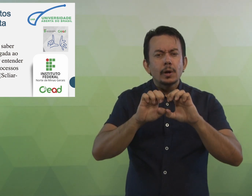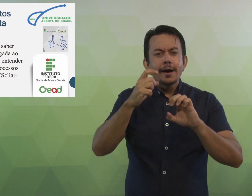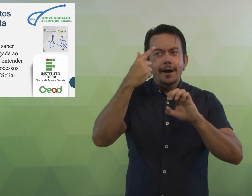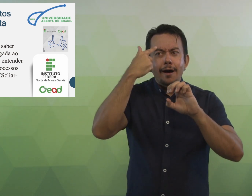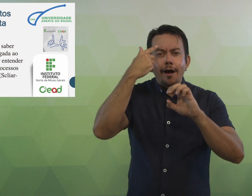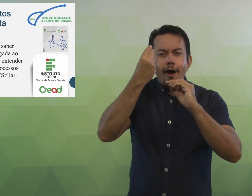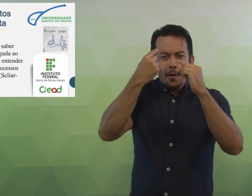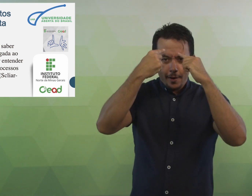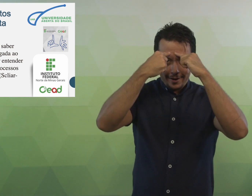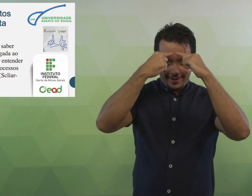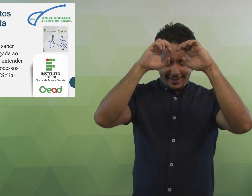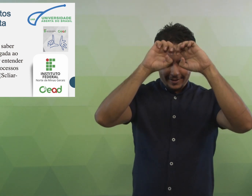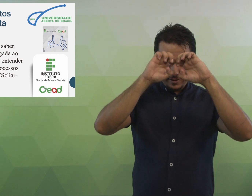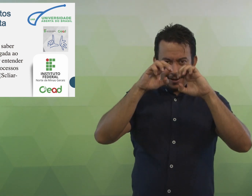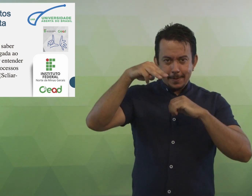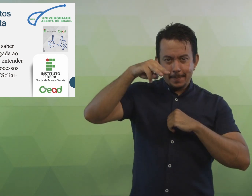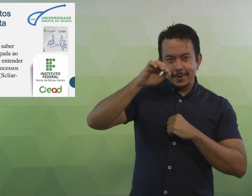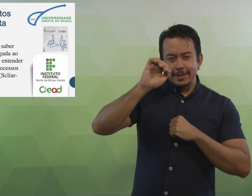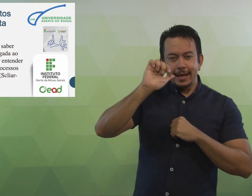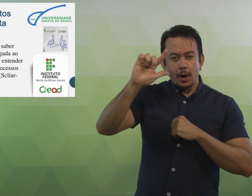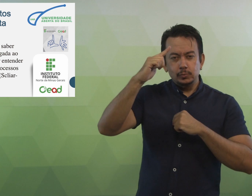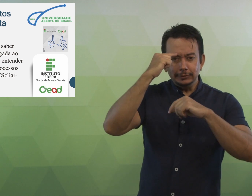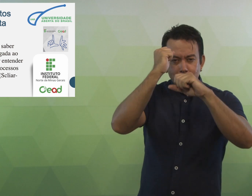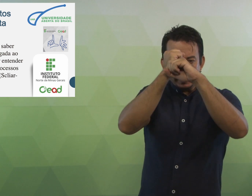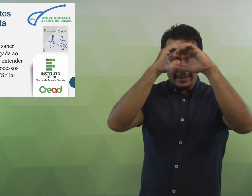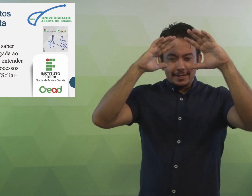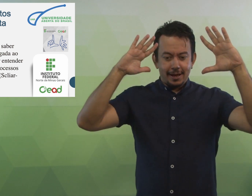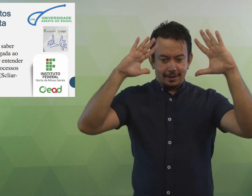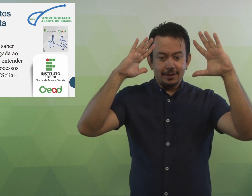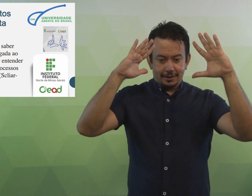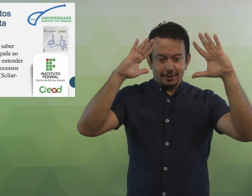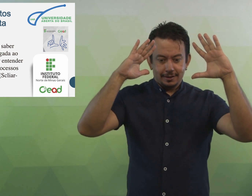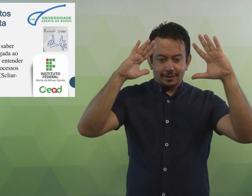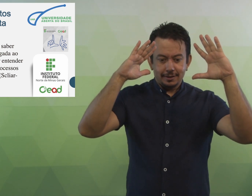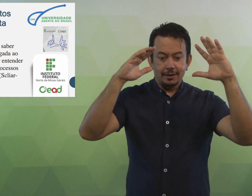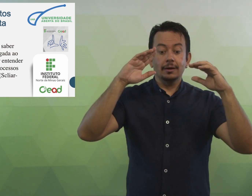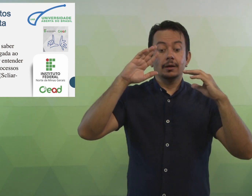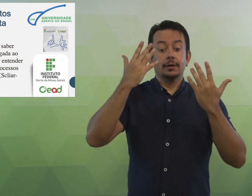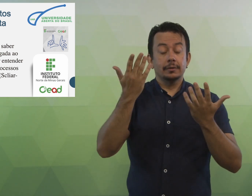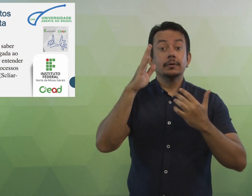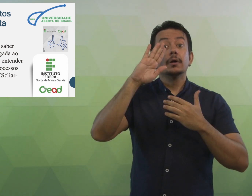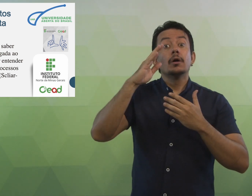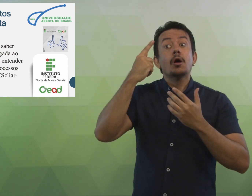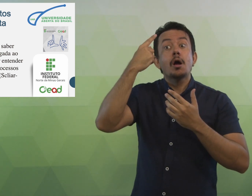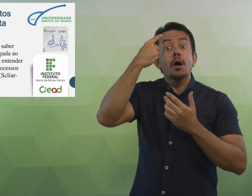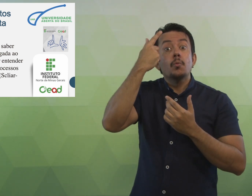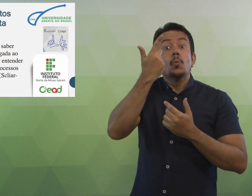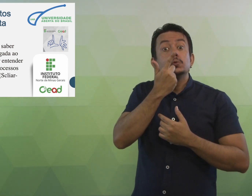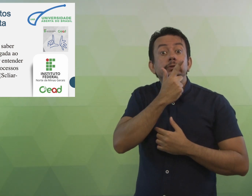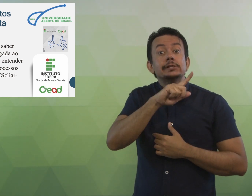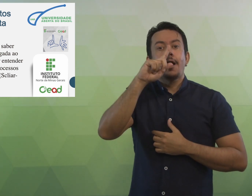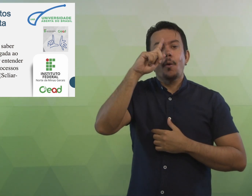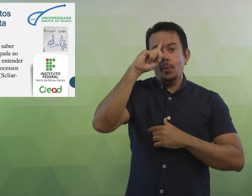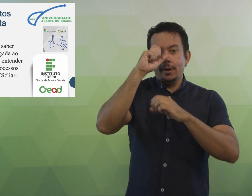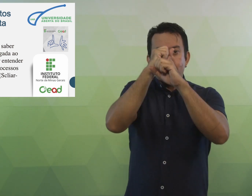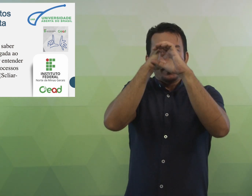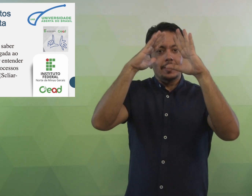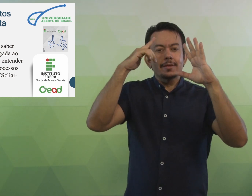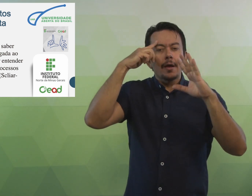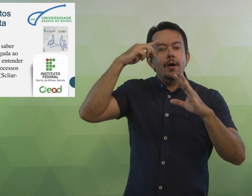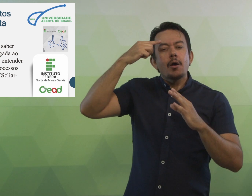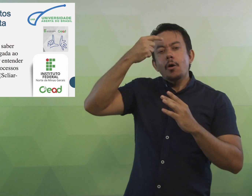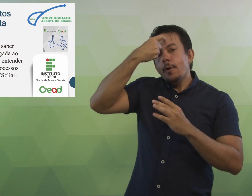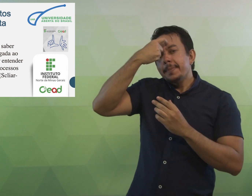Então, eles procuram entender como que essa estrutura mental, como que esses processos de desenvolvimento